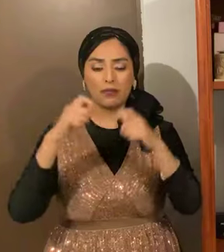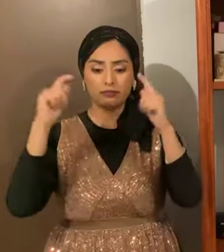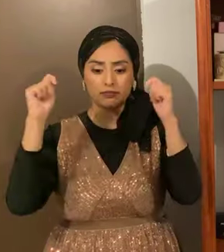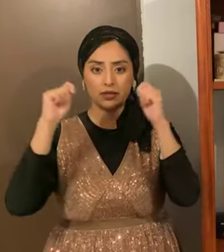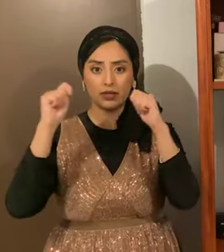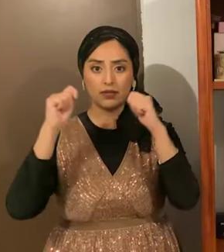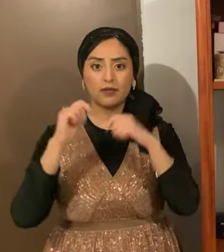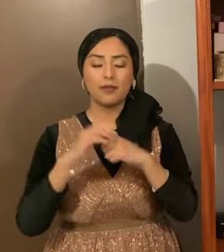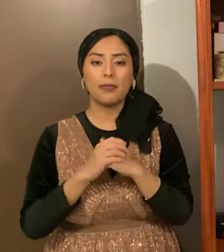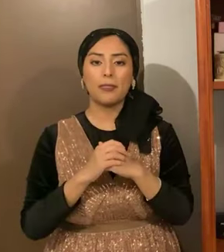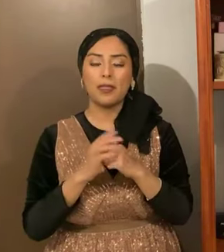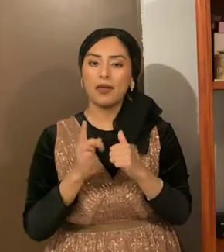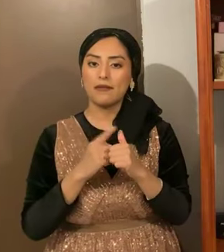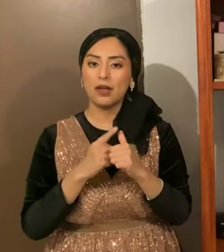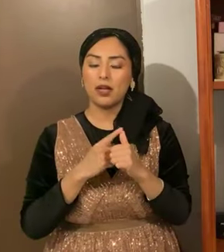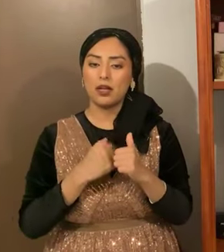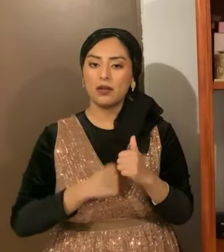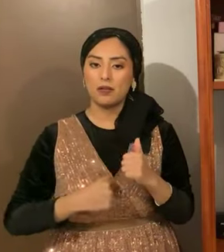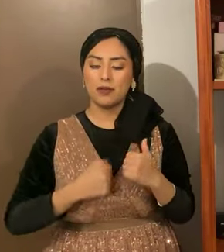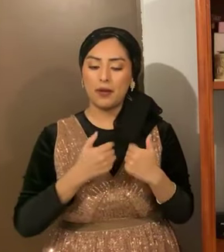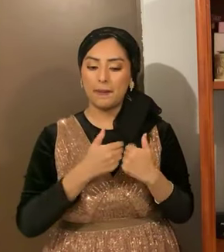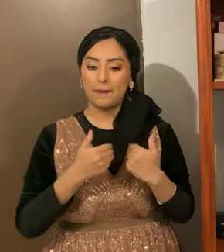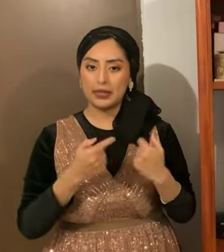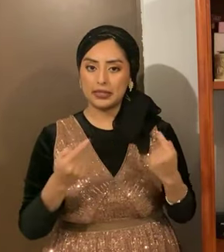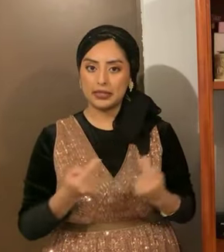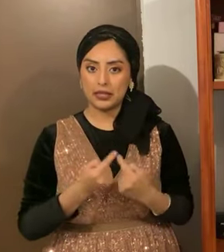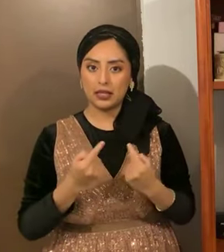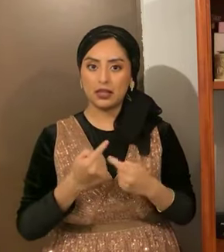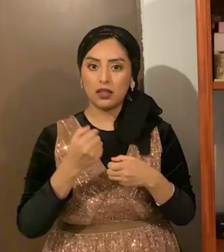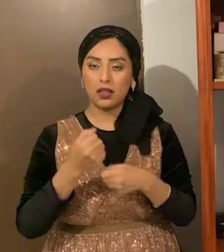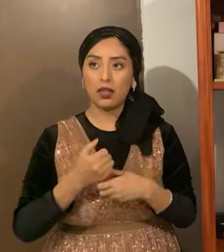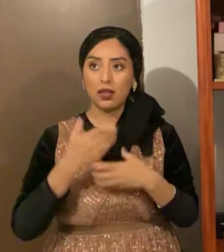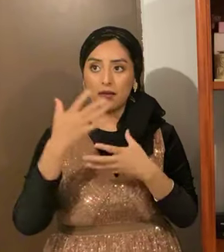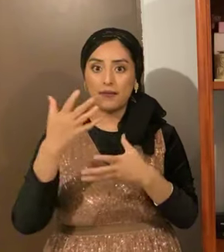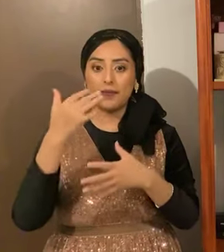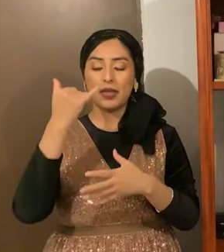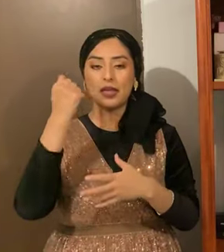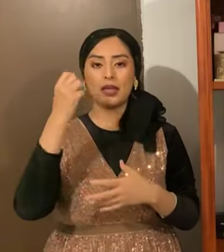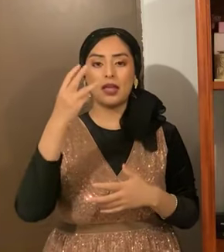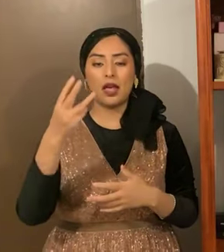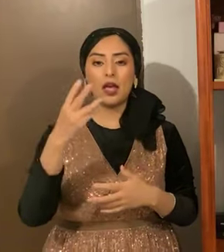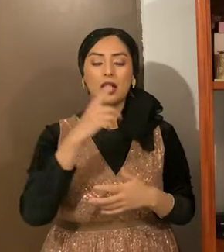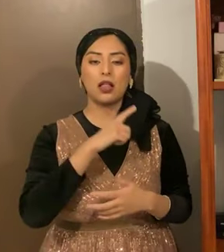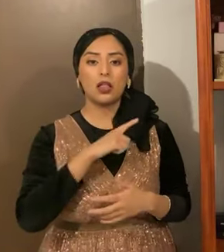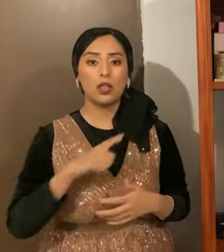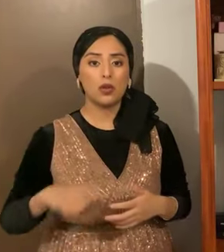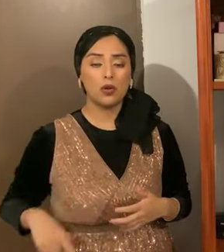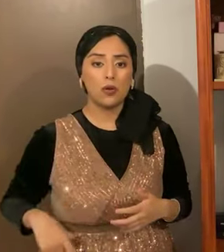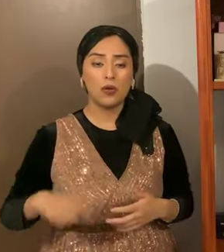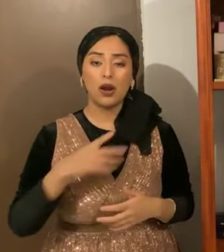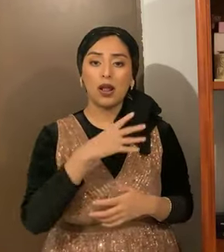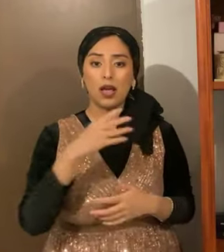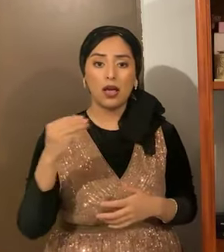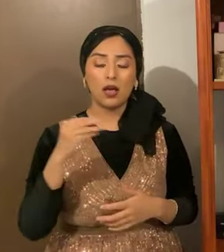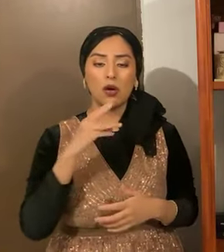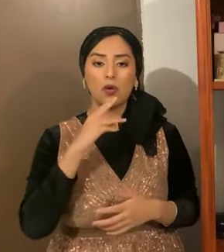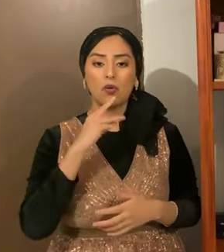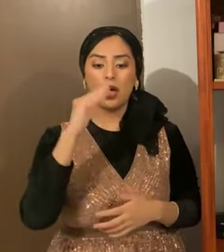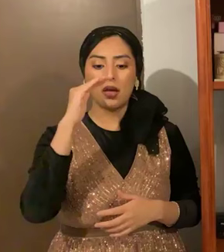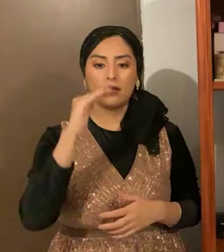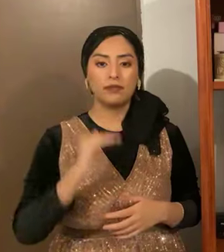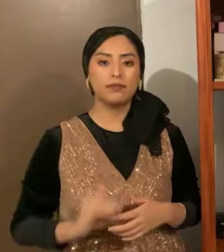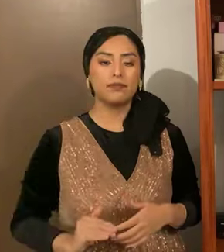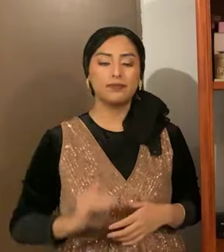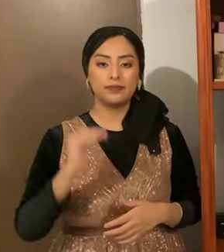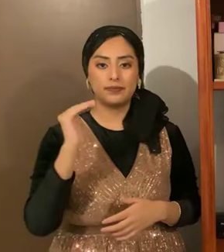tribulación, arrepentirse y apartarse de los pecados. Confesar que Yahshua es el Señor y sumergirse en